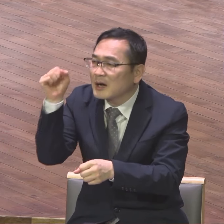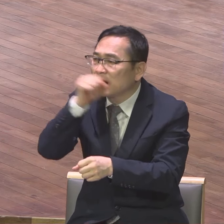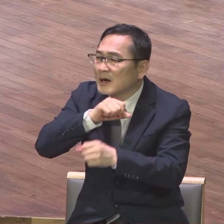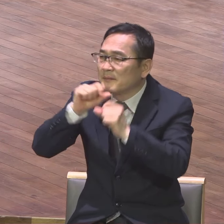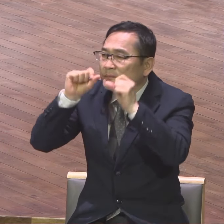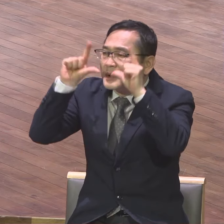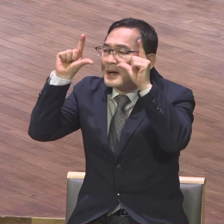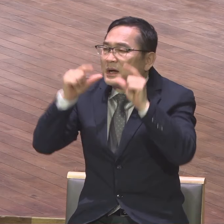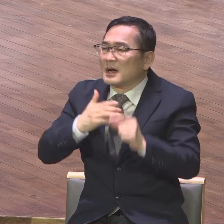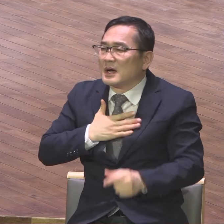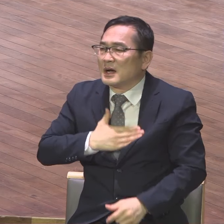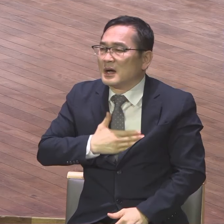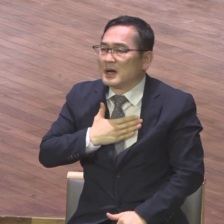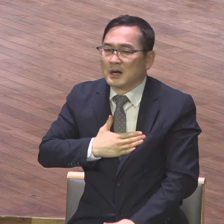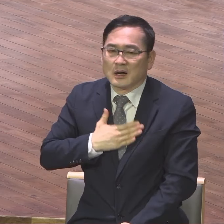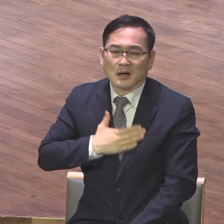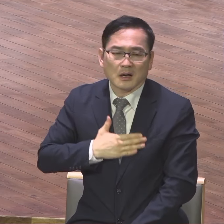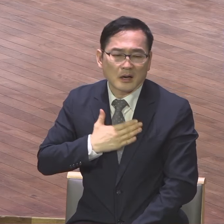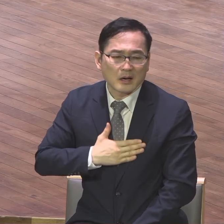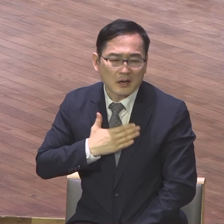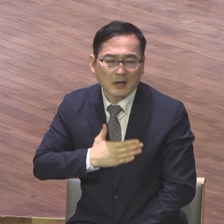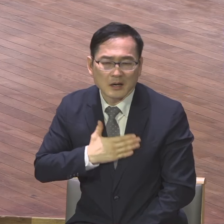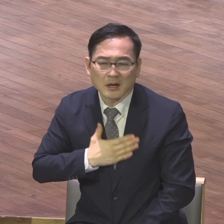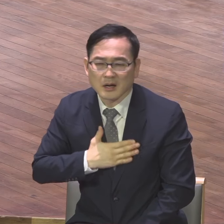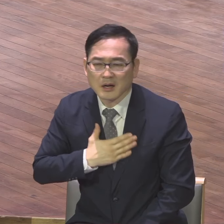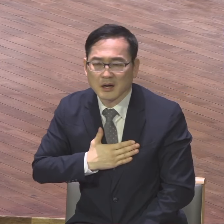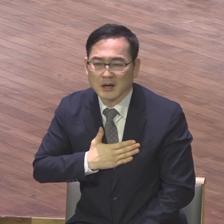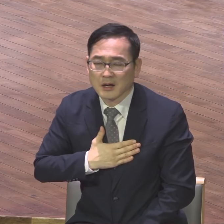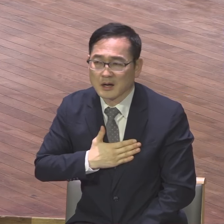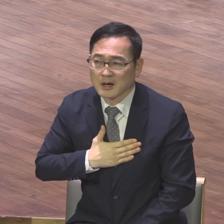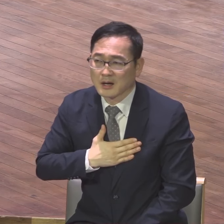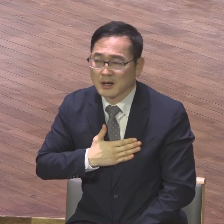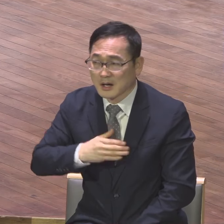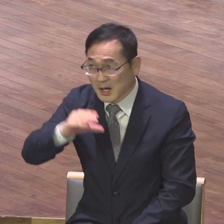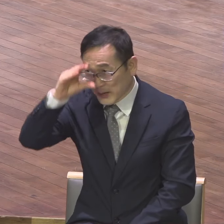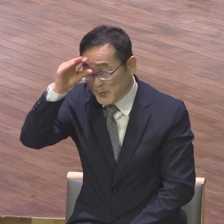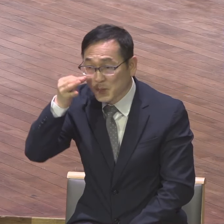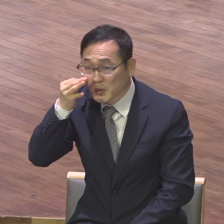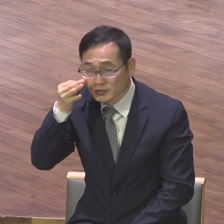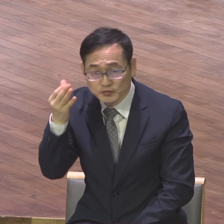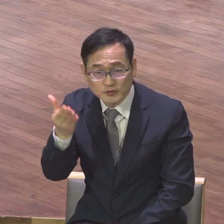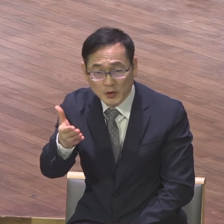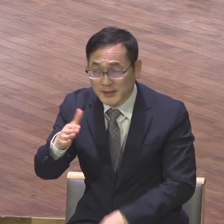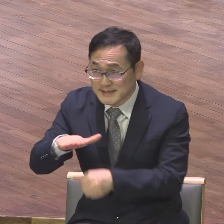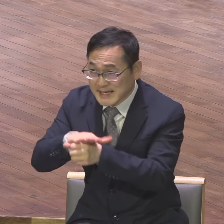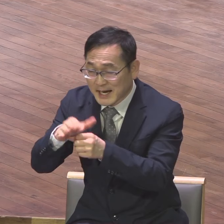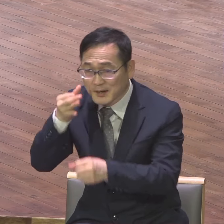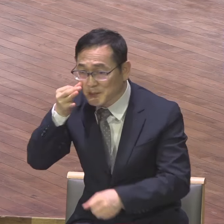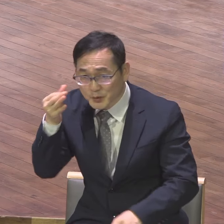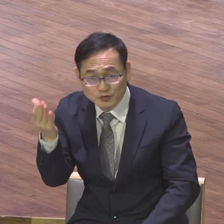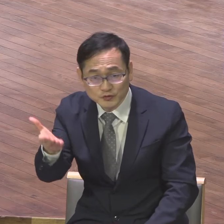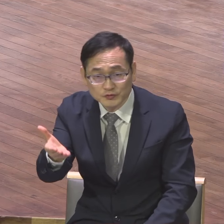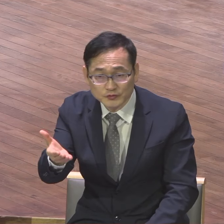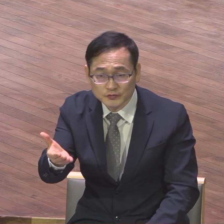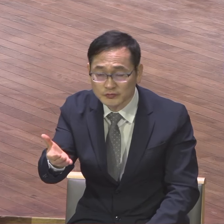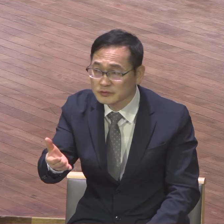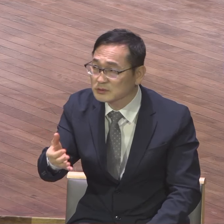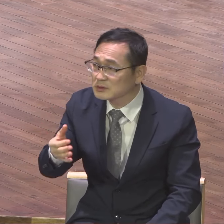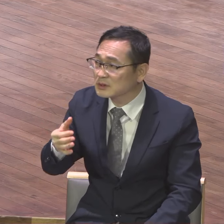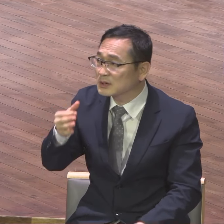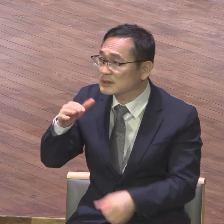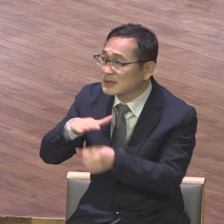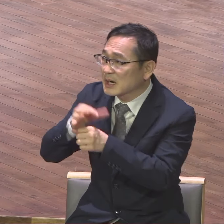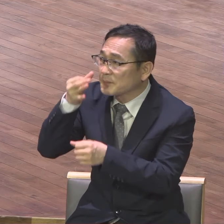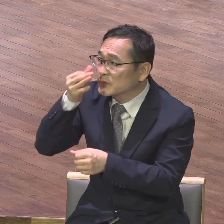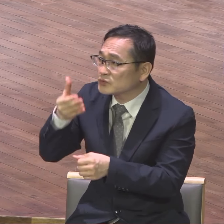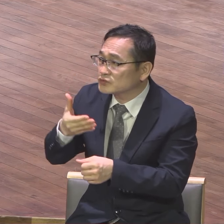체험하게 해주셨다. 미리 본을 보여주셨다. 그래서 예수 사랑을 체험한 우리가